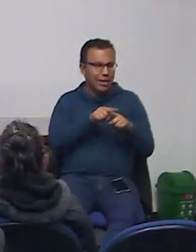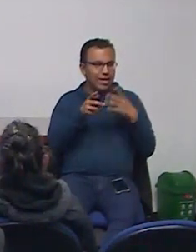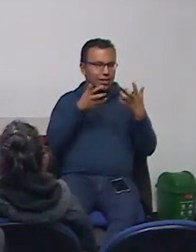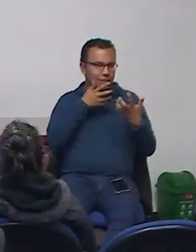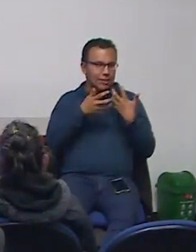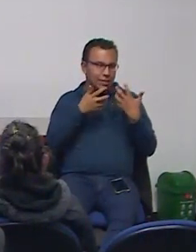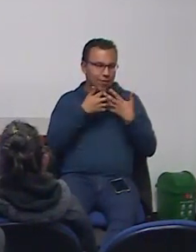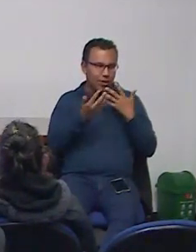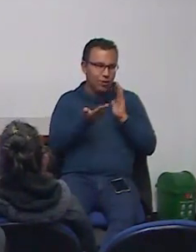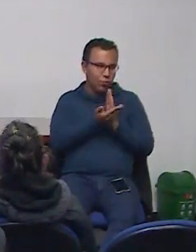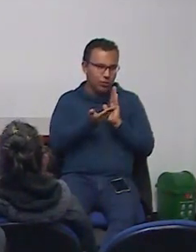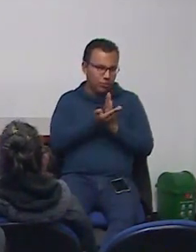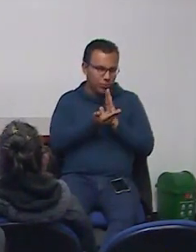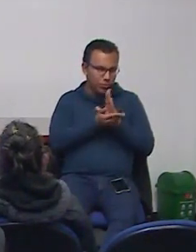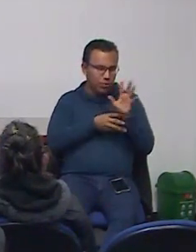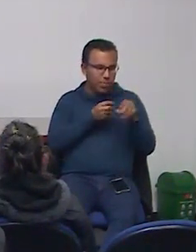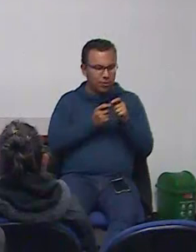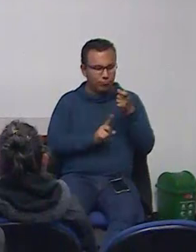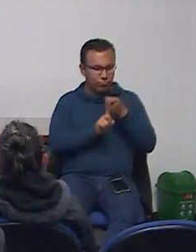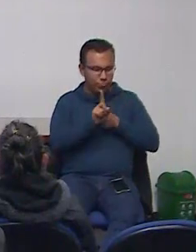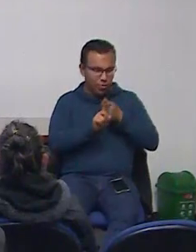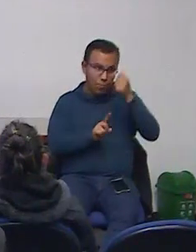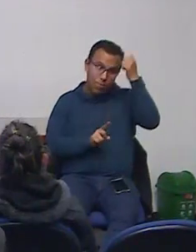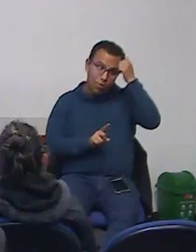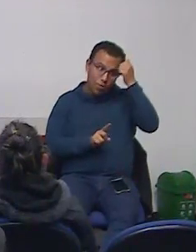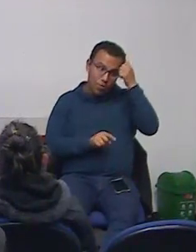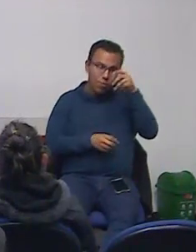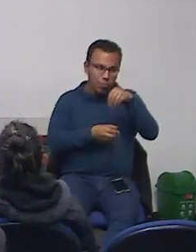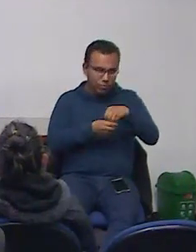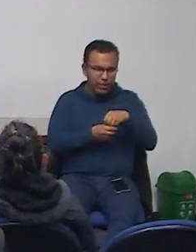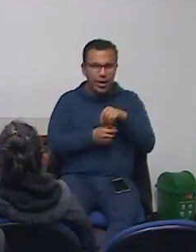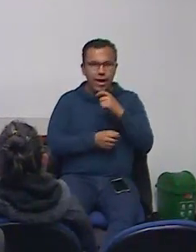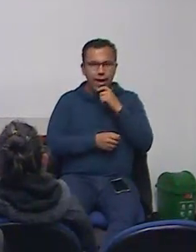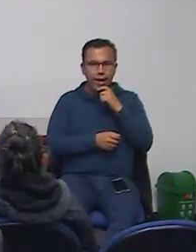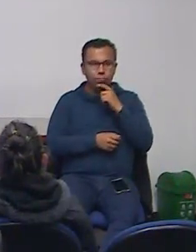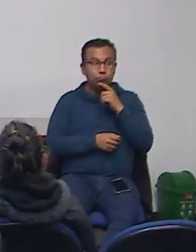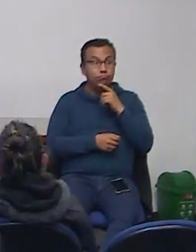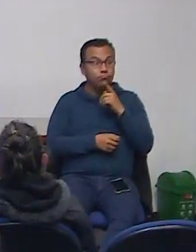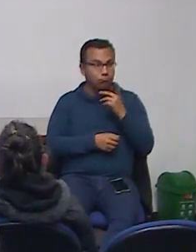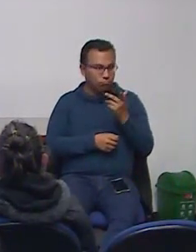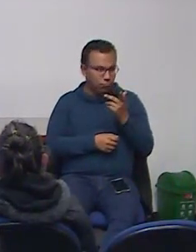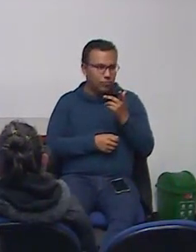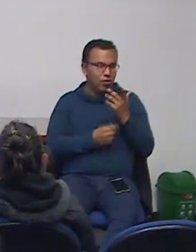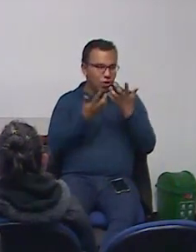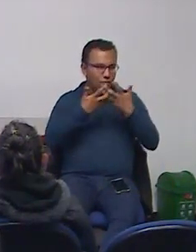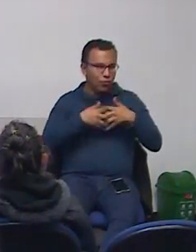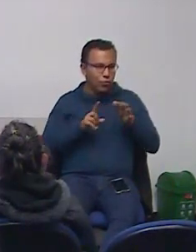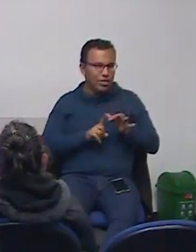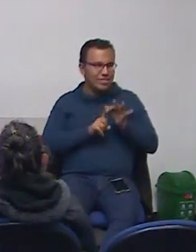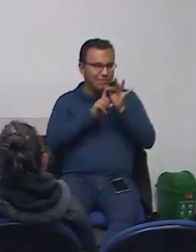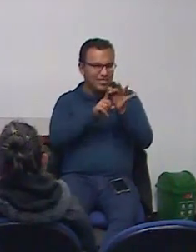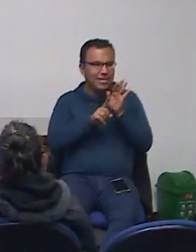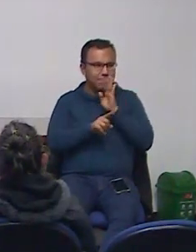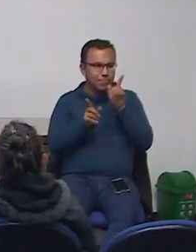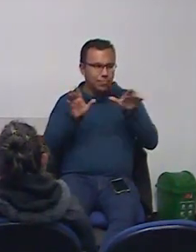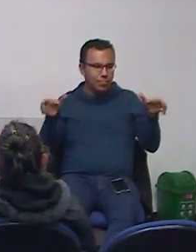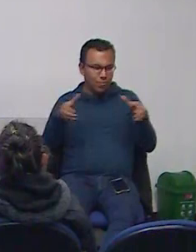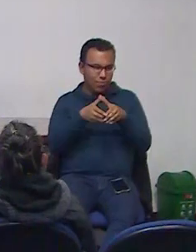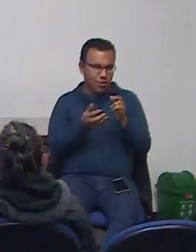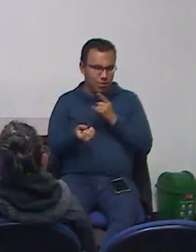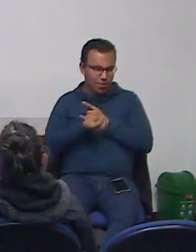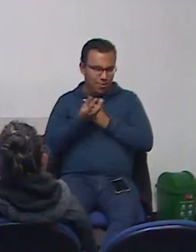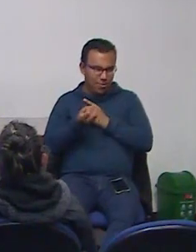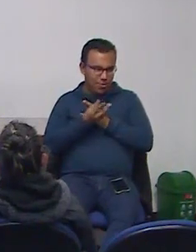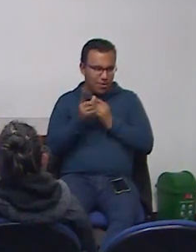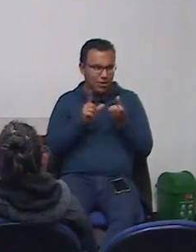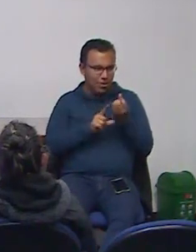sistema educativo y al rol que tenemos los docentes en él eh nos van a hacer una función especial a a la pedagógica a